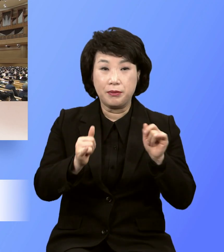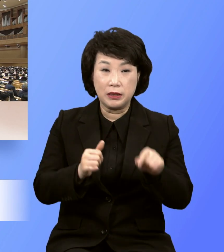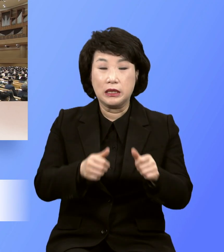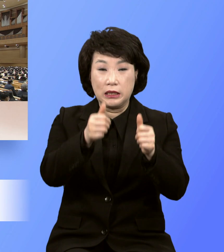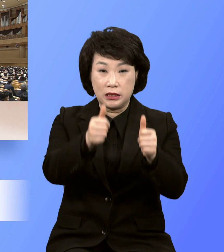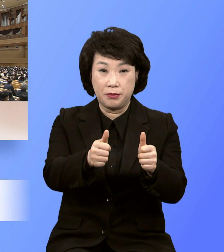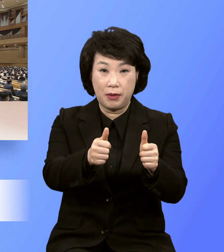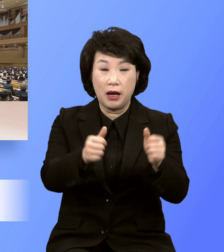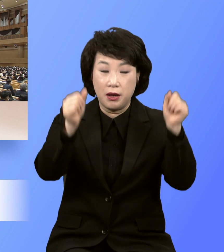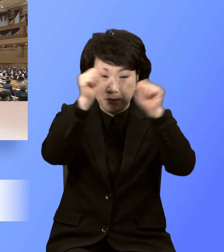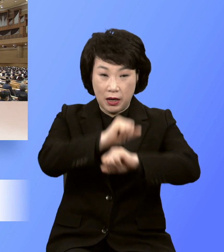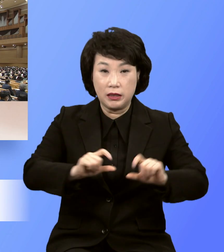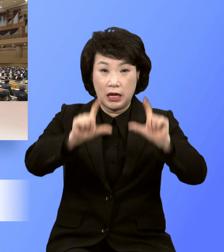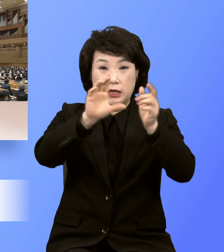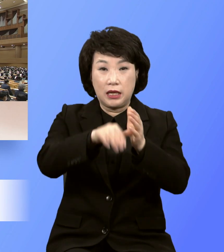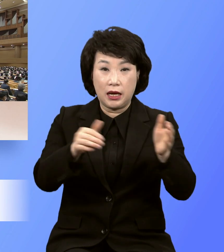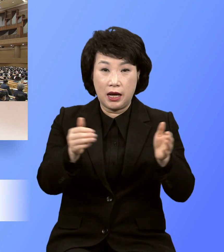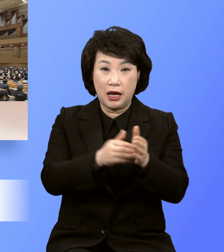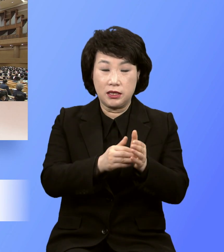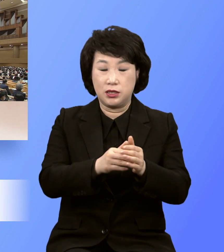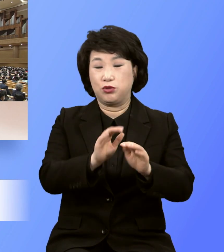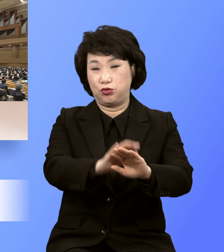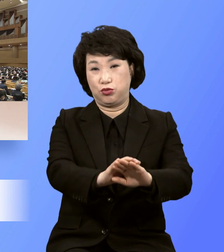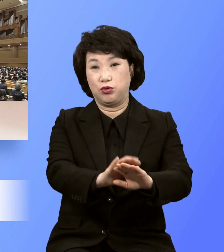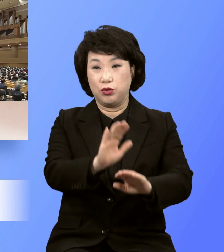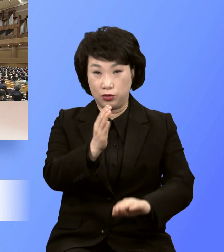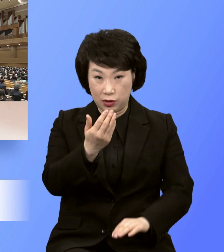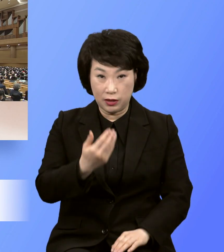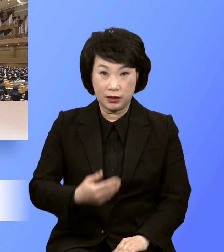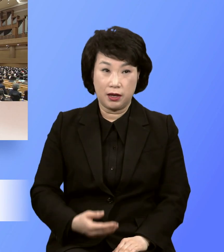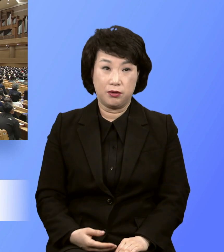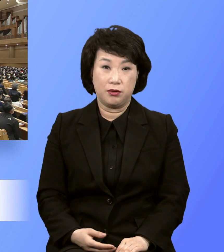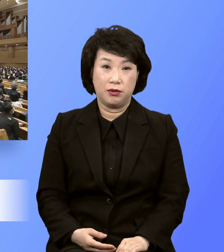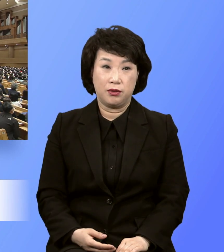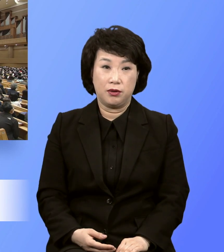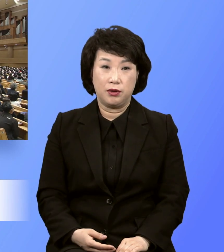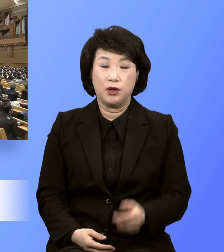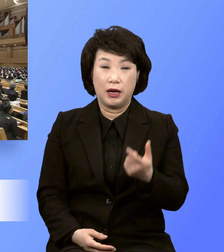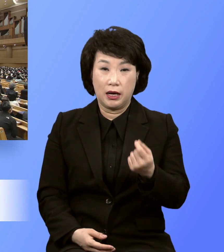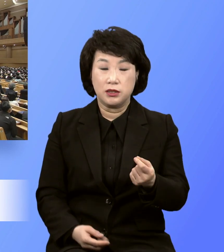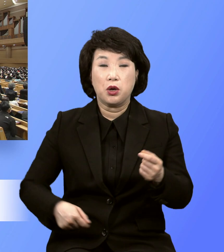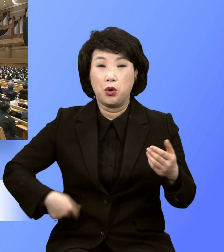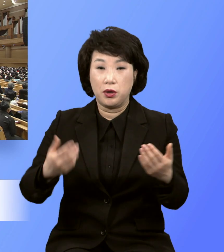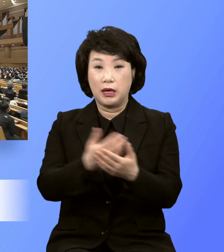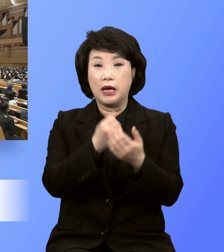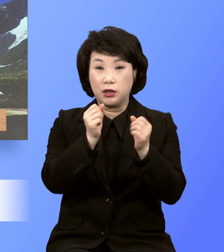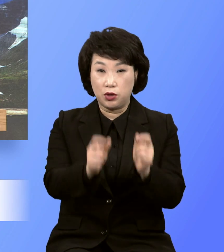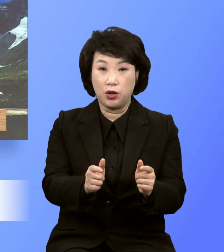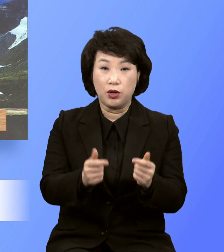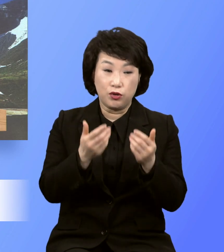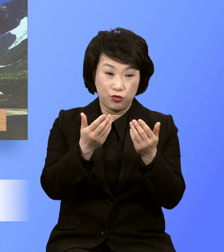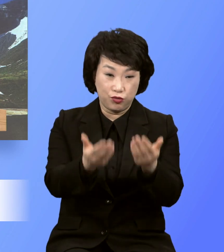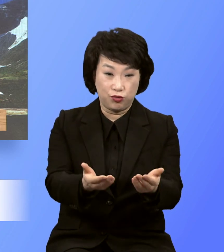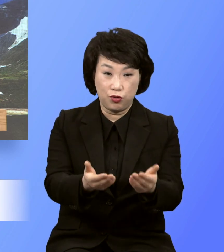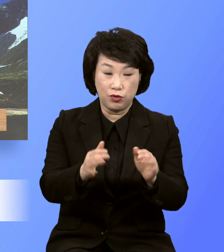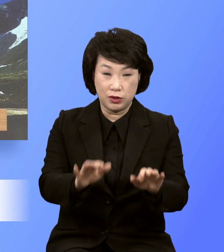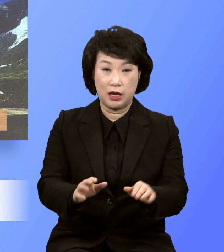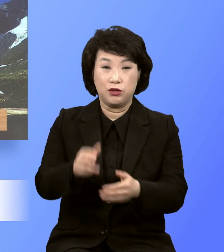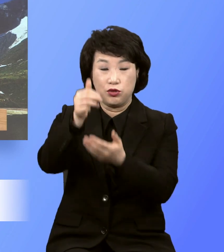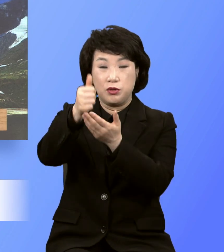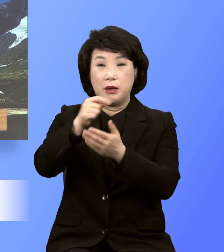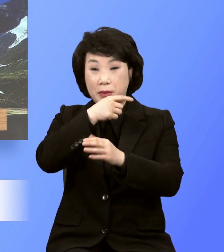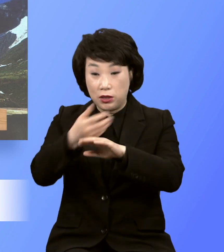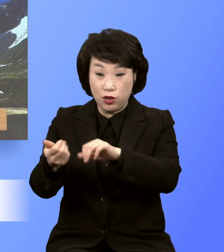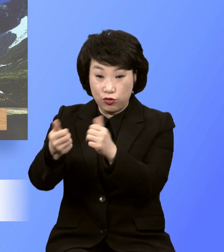사람들의 심판과 멸망의 날까지 보존하여 두신 것이니라. 그렇게 회개할 기회를 주시고 주님이